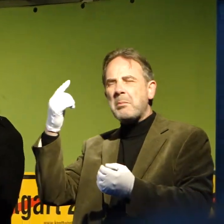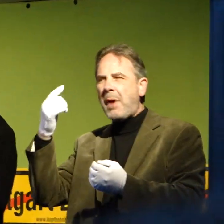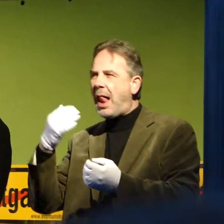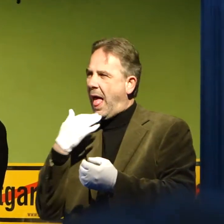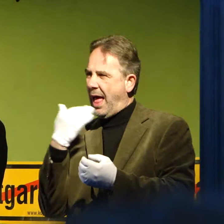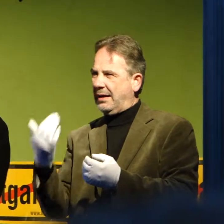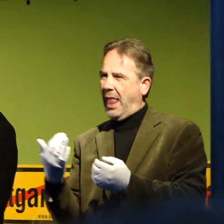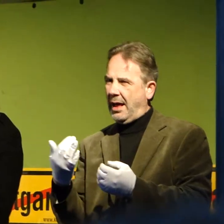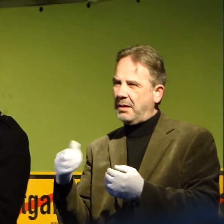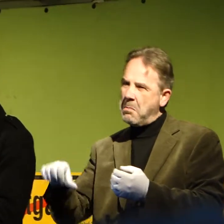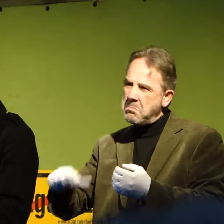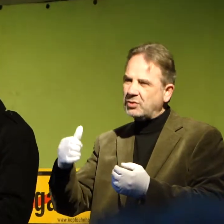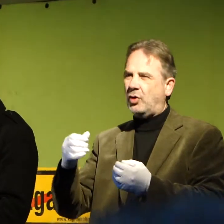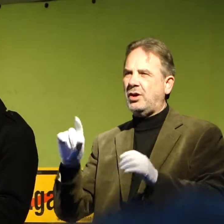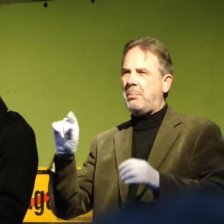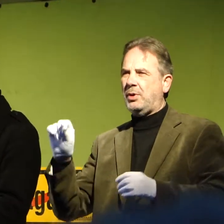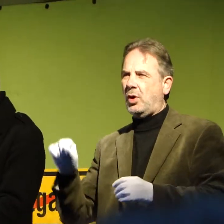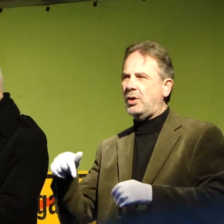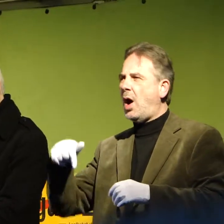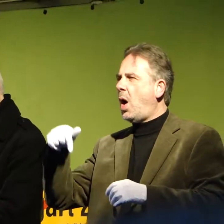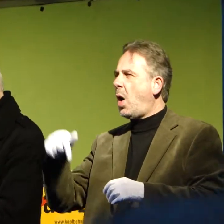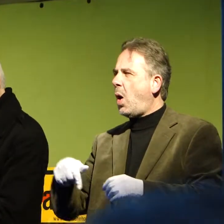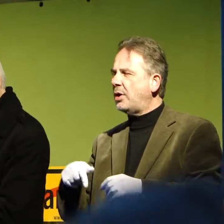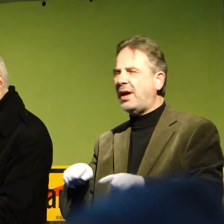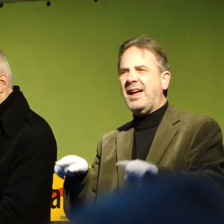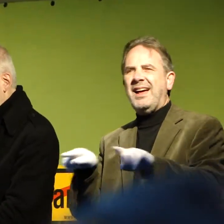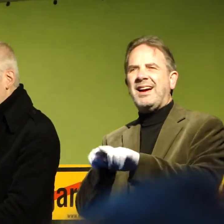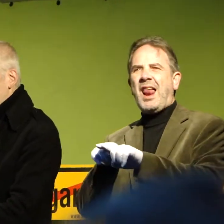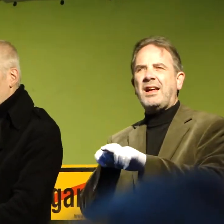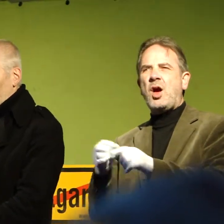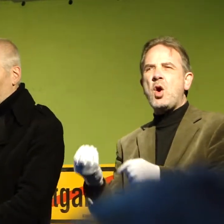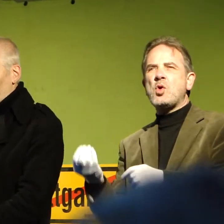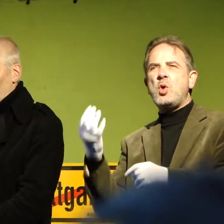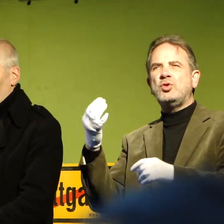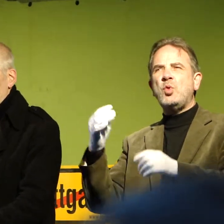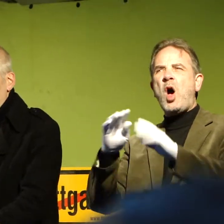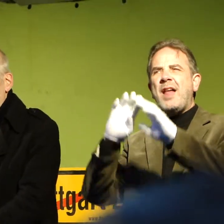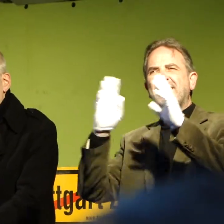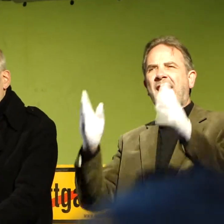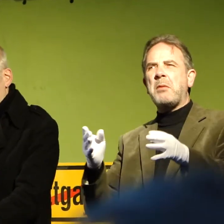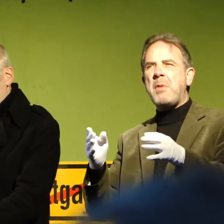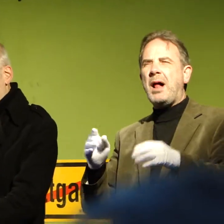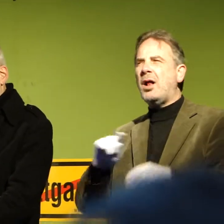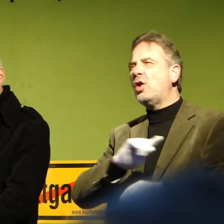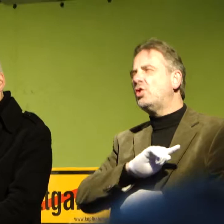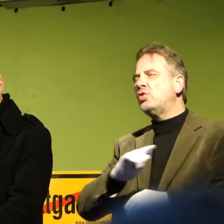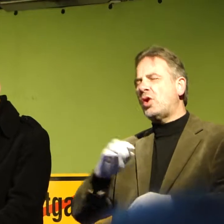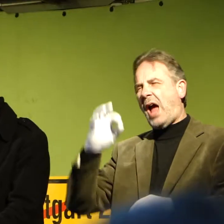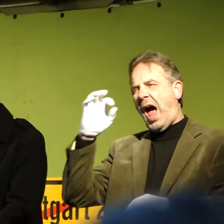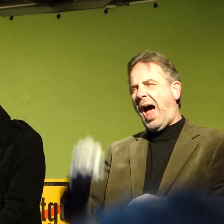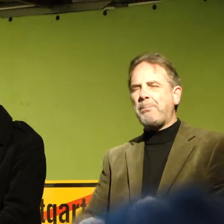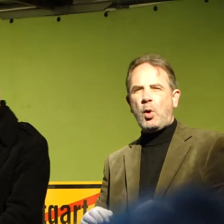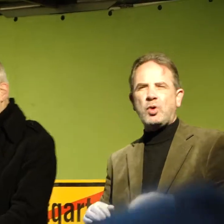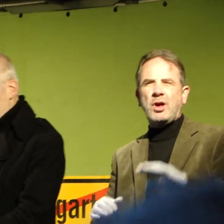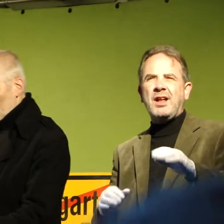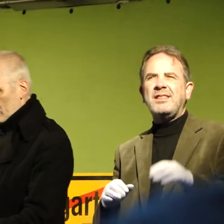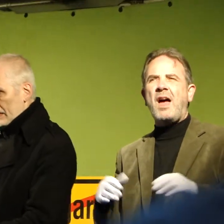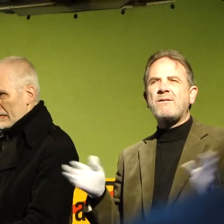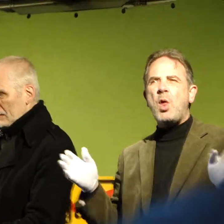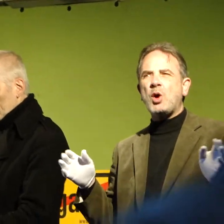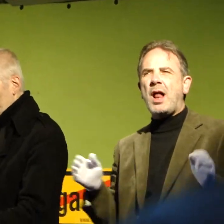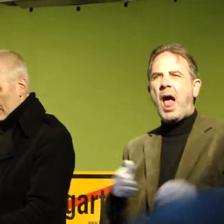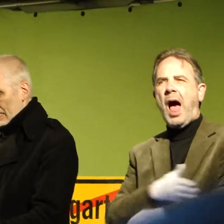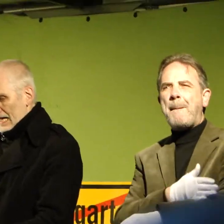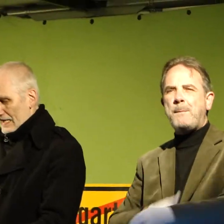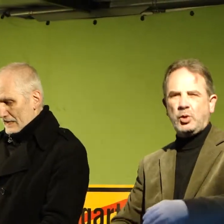erklärt worden. Heute wird dasselbe Kulturdenkmal durch Abbruch der Flügel amputiert.